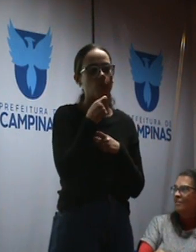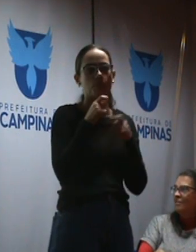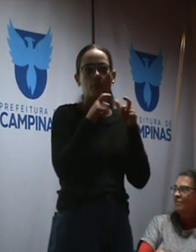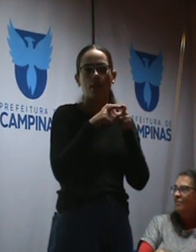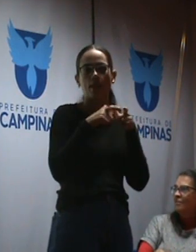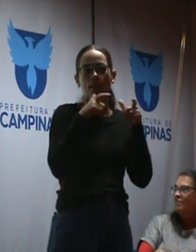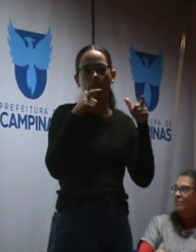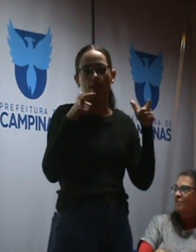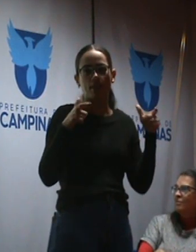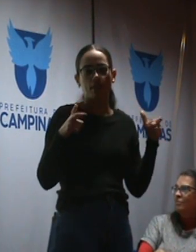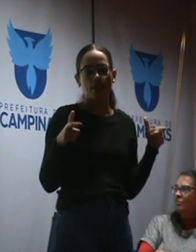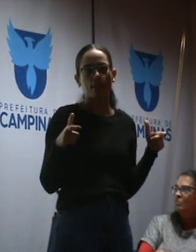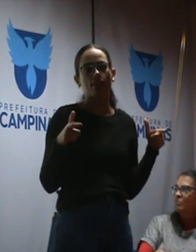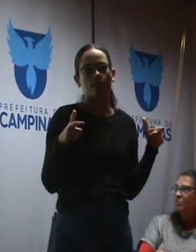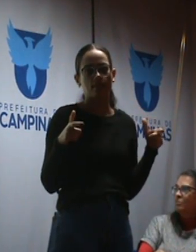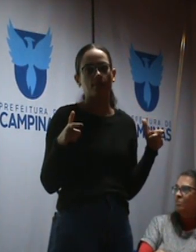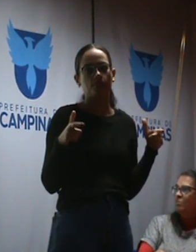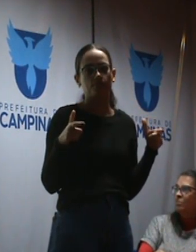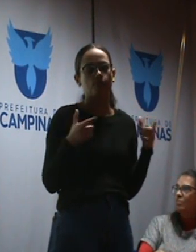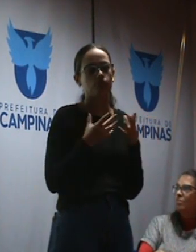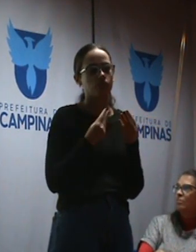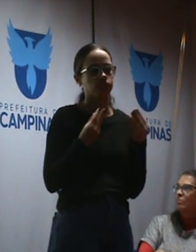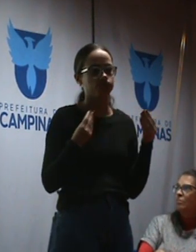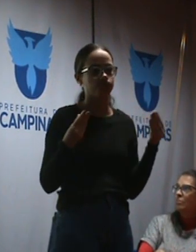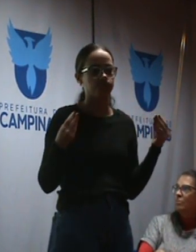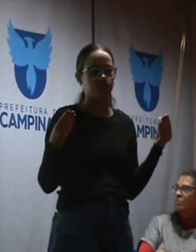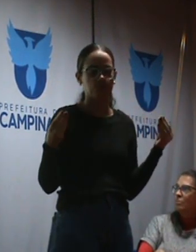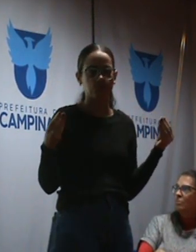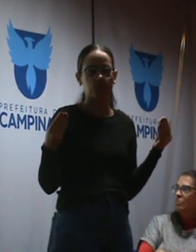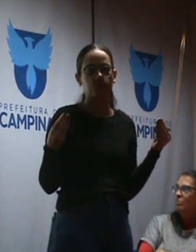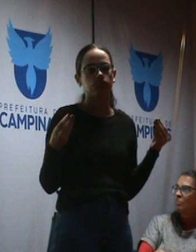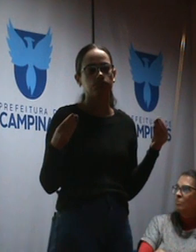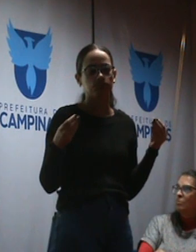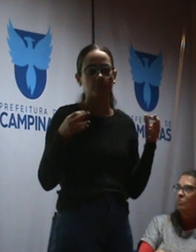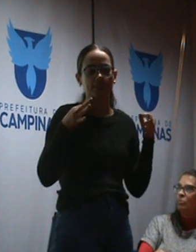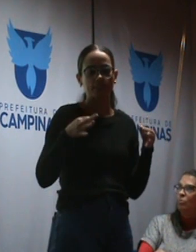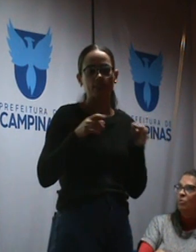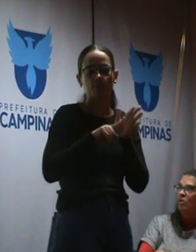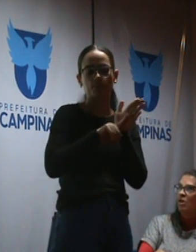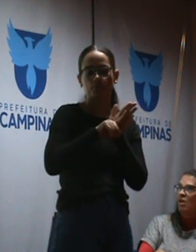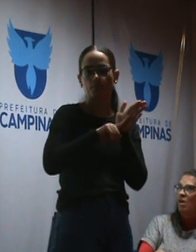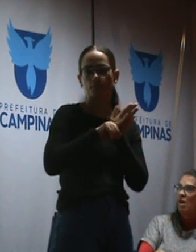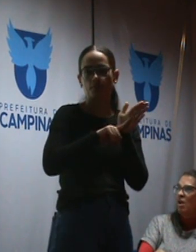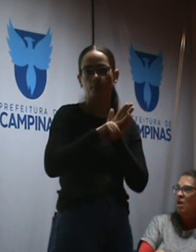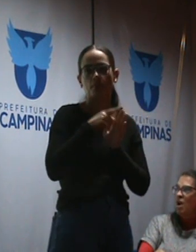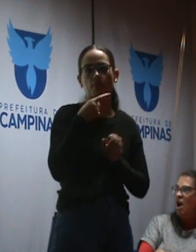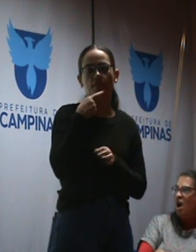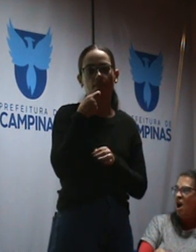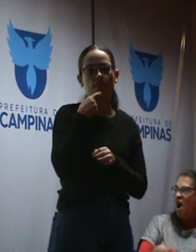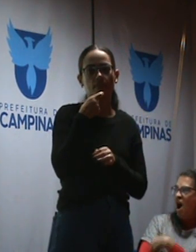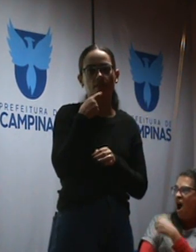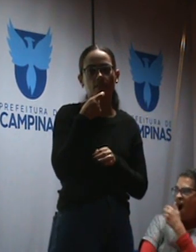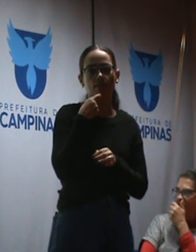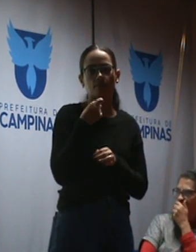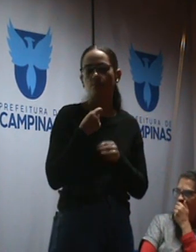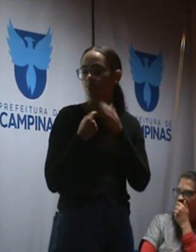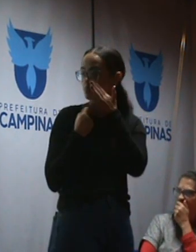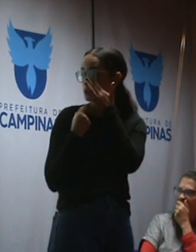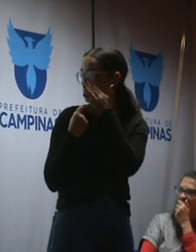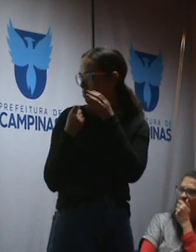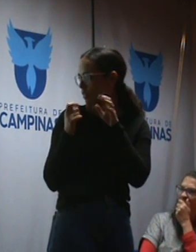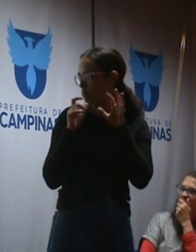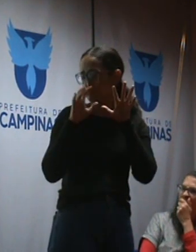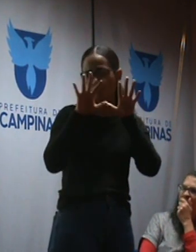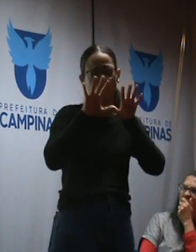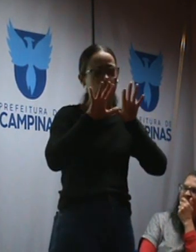um número gigantesco de casos, né? Todos sendo confirmados aí em vermelho. A gente vê que a gente nem consegue distinguir mais as bolinhas porque tem